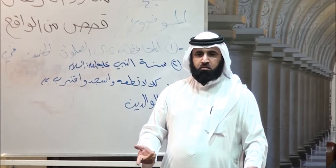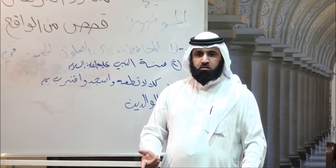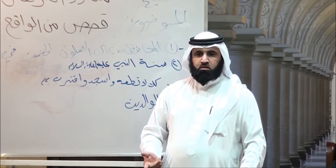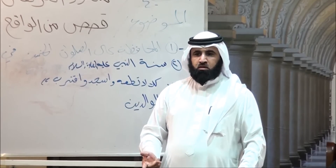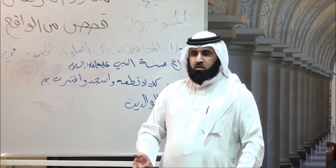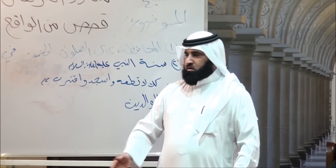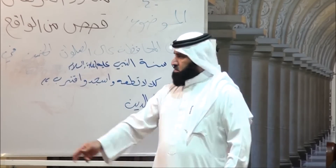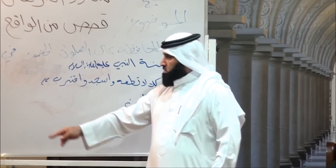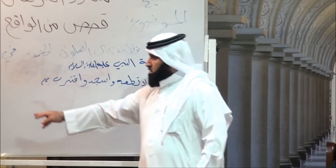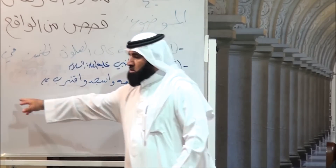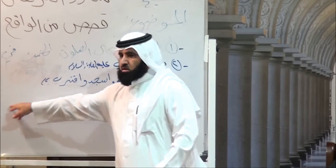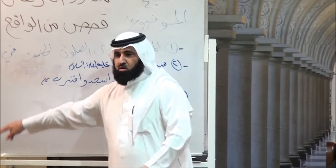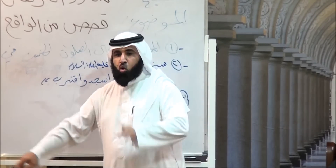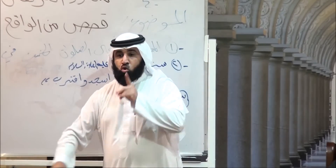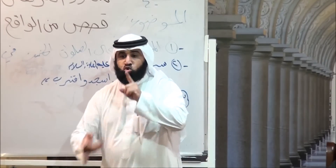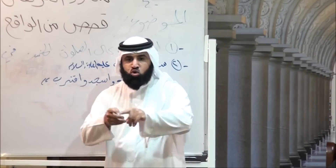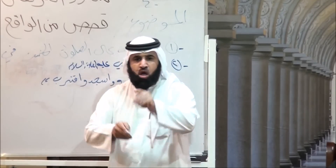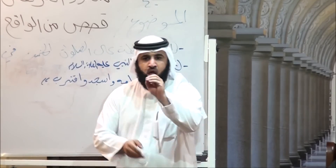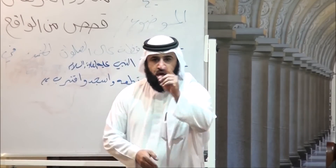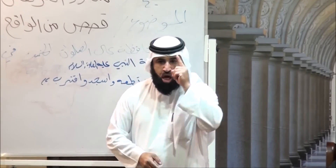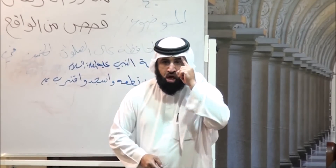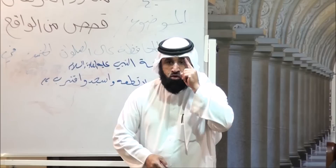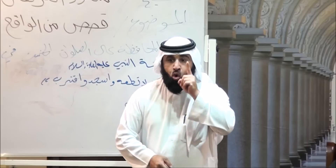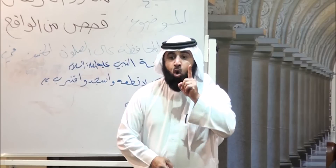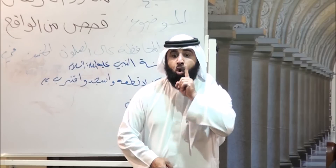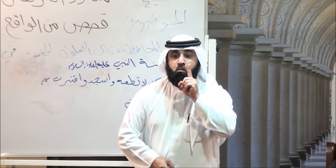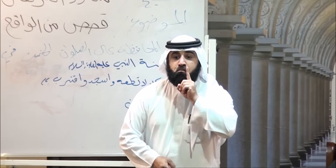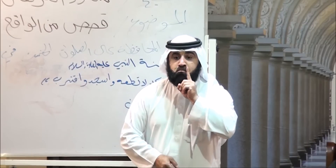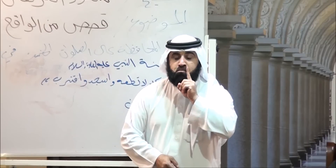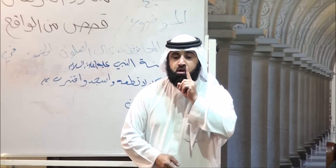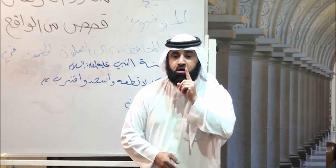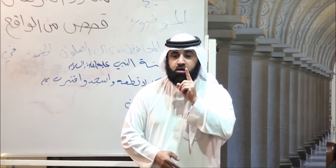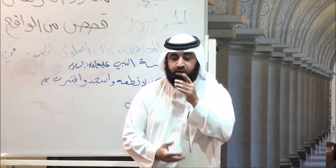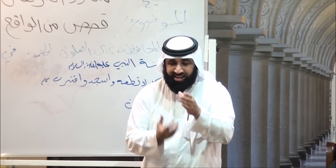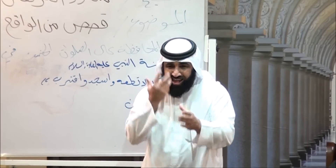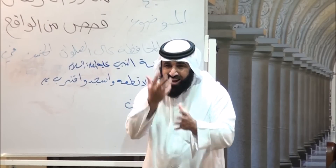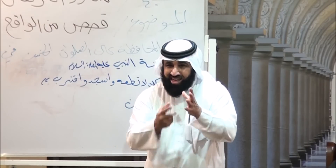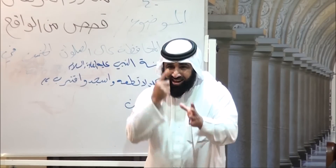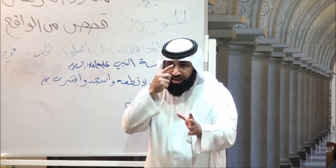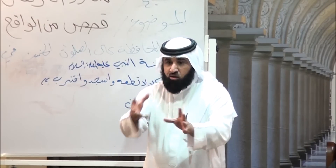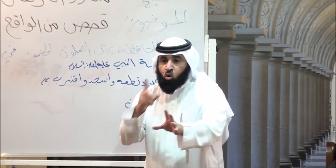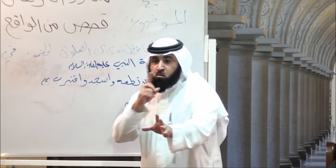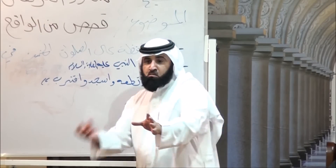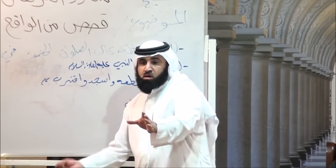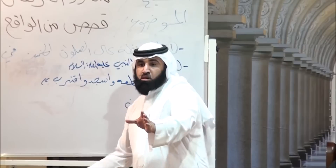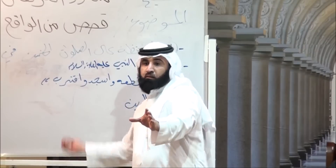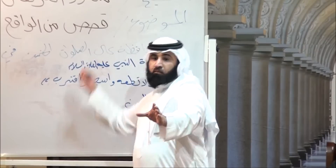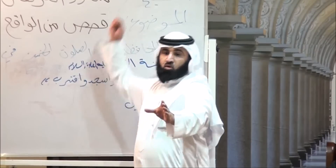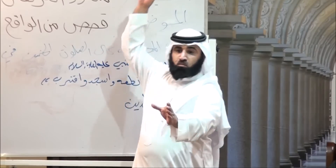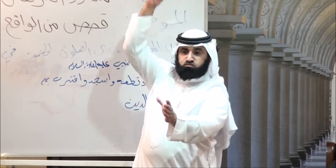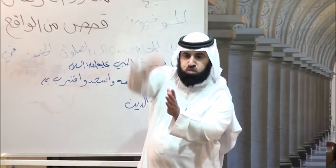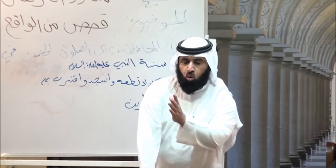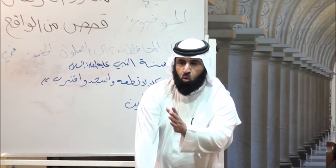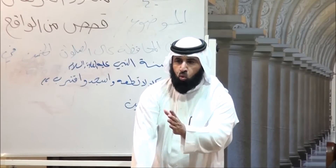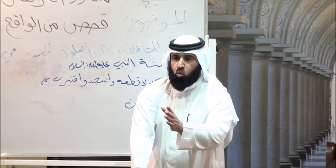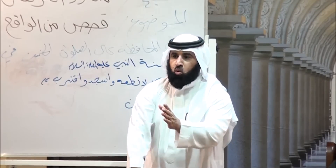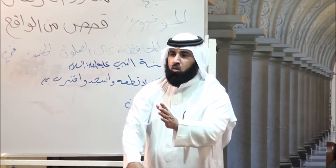قالت: لقد ألقيت أمك التي حملتك وأنجبتك في التنور حتى احترقت.